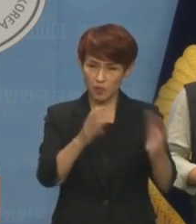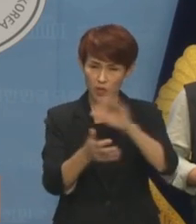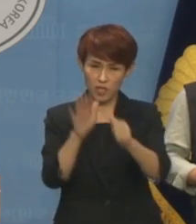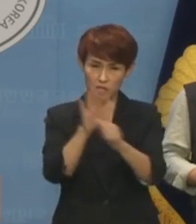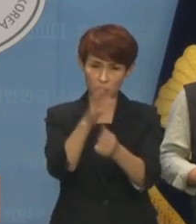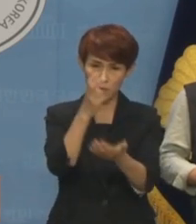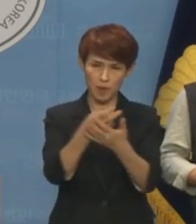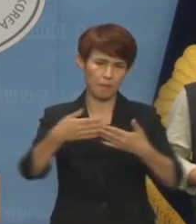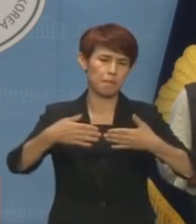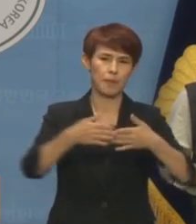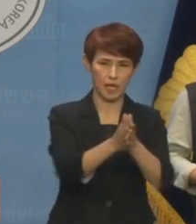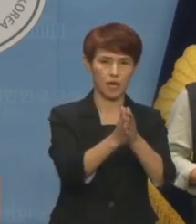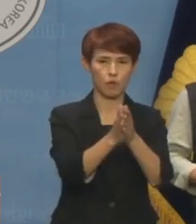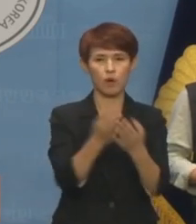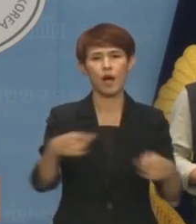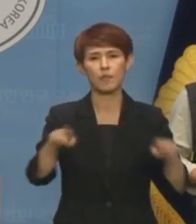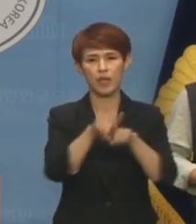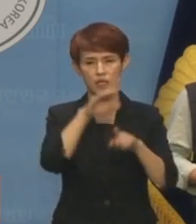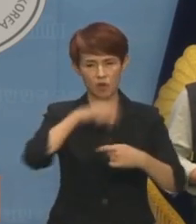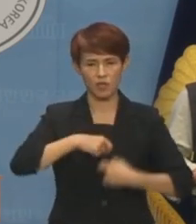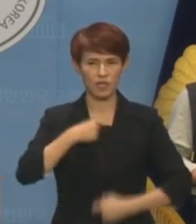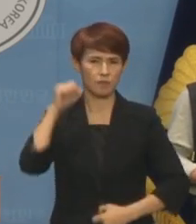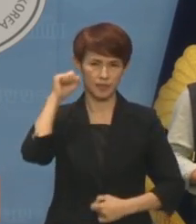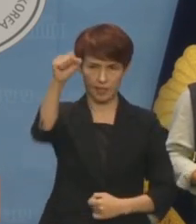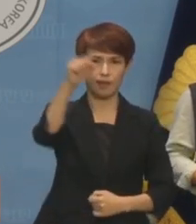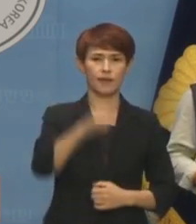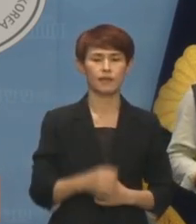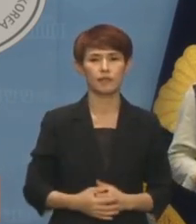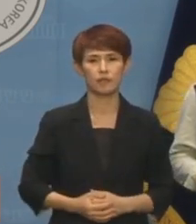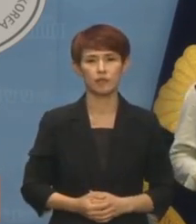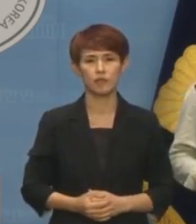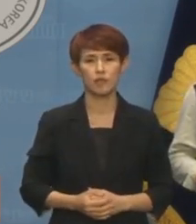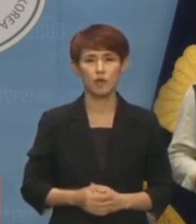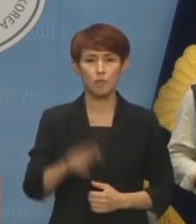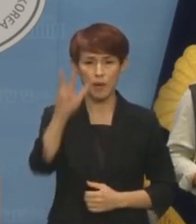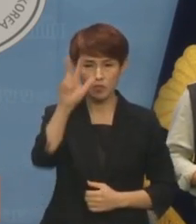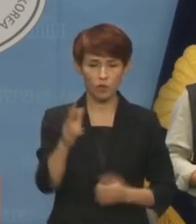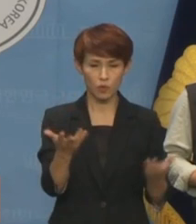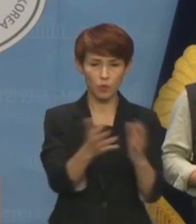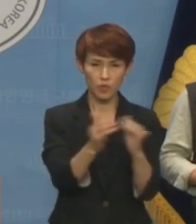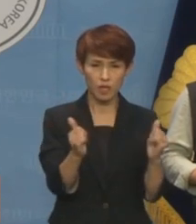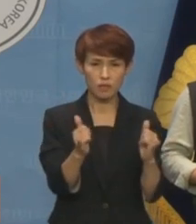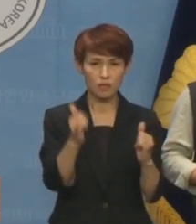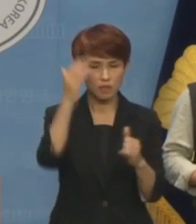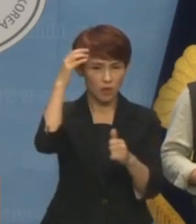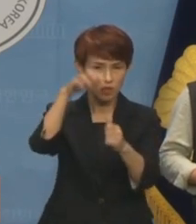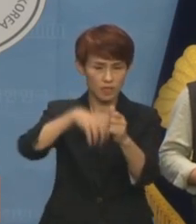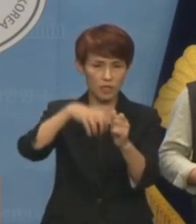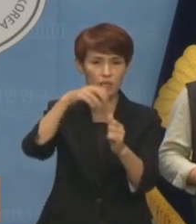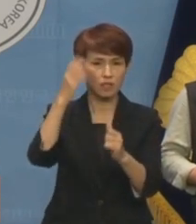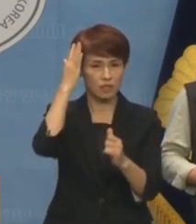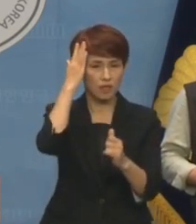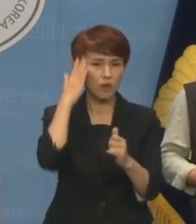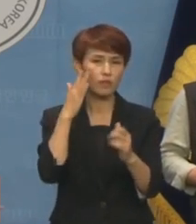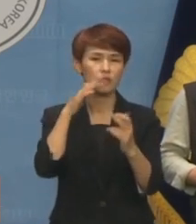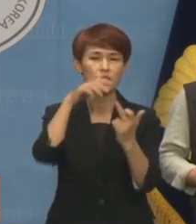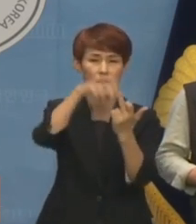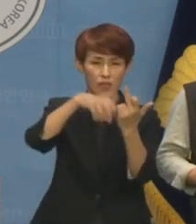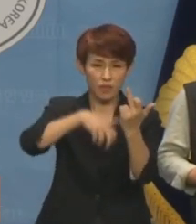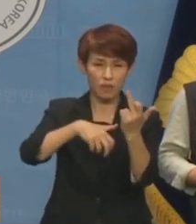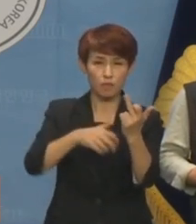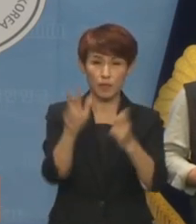산업전환지원법 폐기하고 함께 정의롭게 전환합시다. 발전 노동자들이 석탄화력발전소 폐쇄에 동의하고 있습니다.